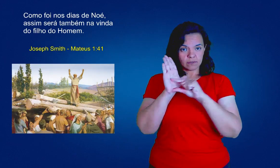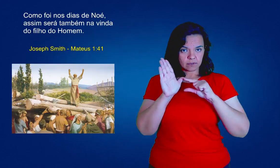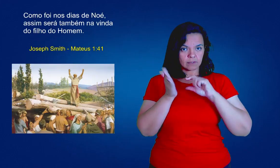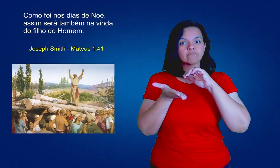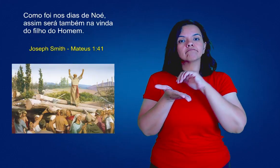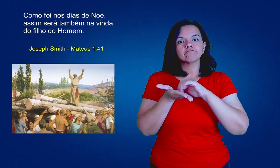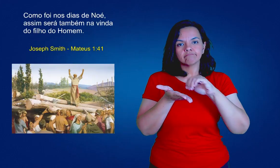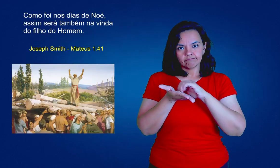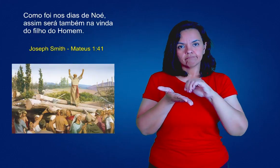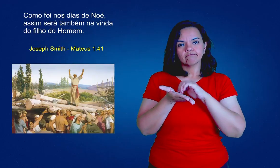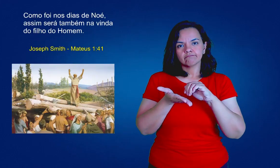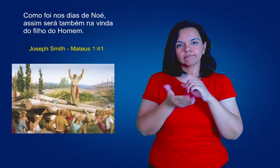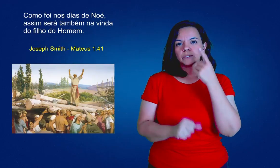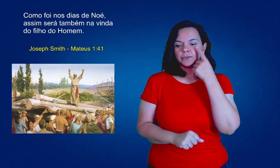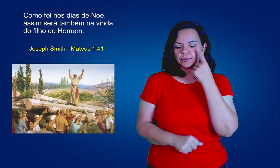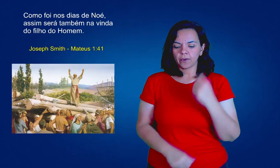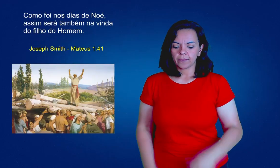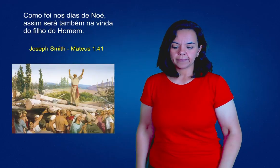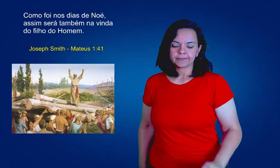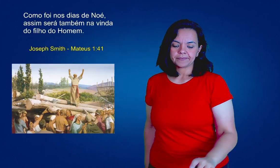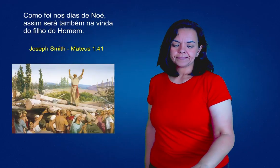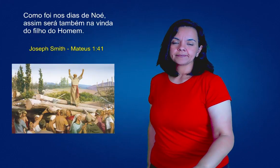Eu vou mostrar para vocês duas escrituras.